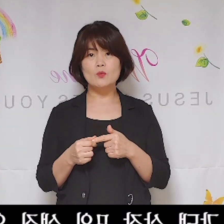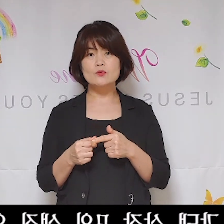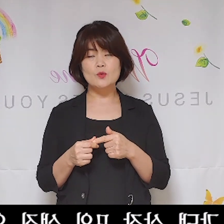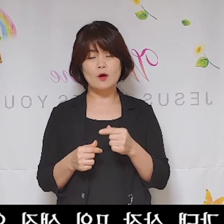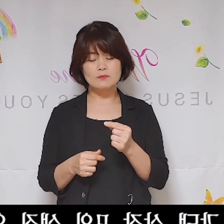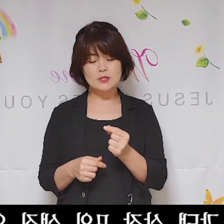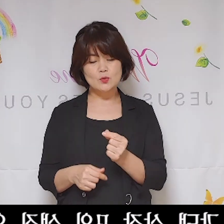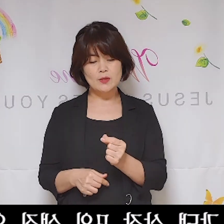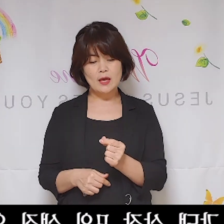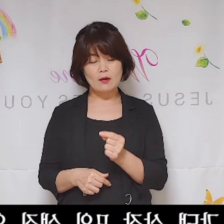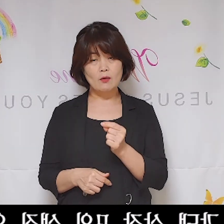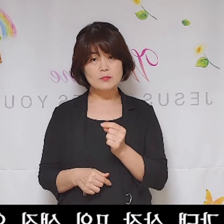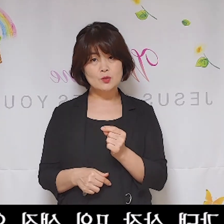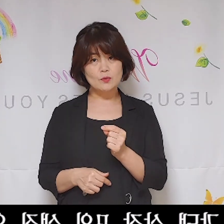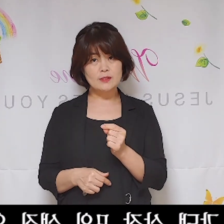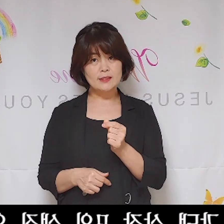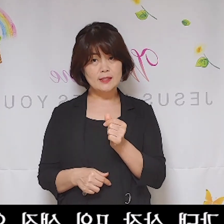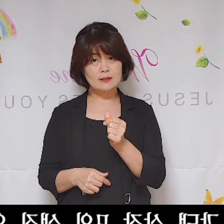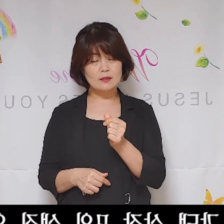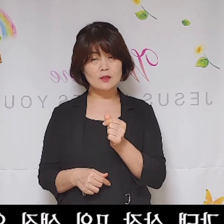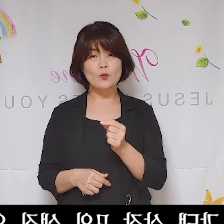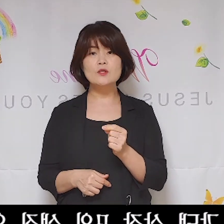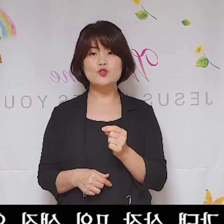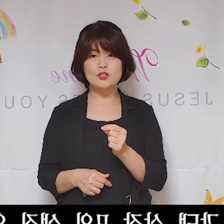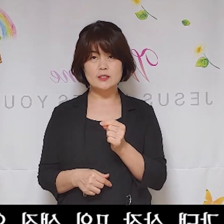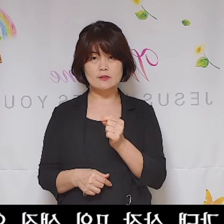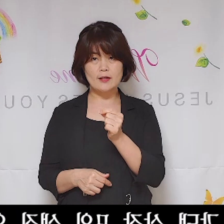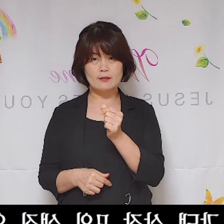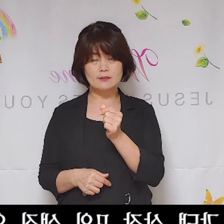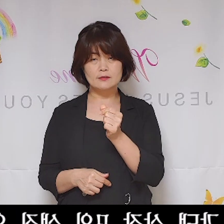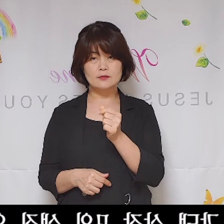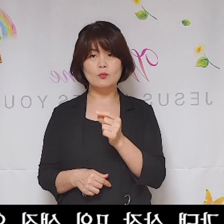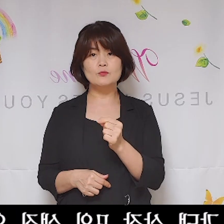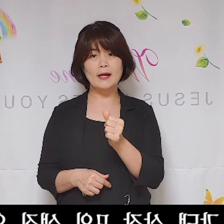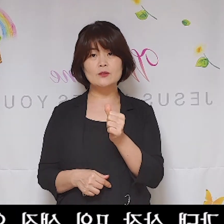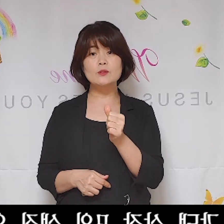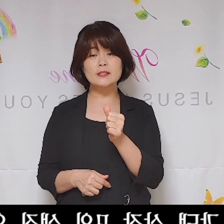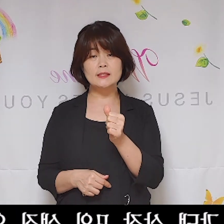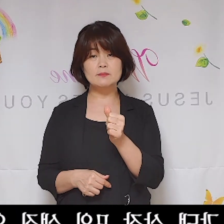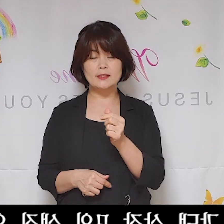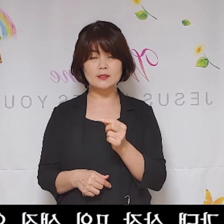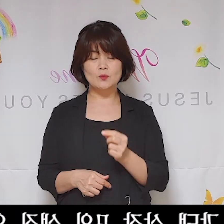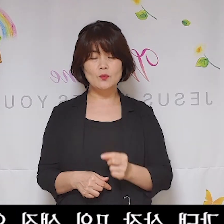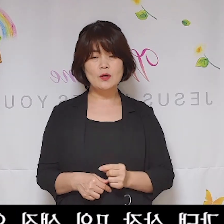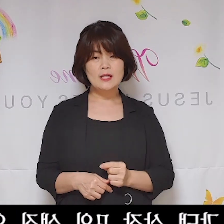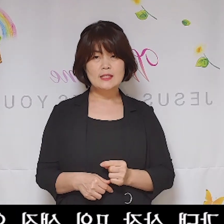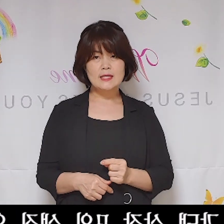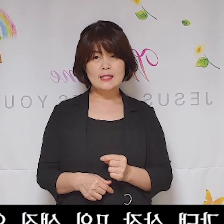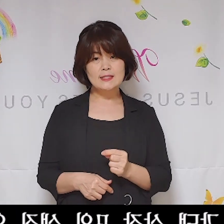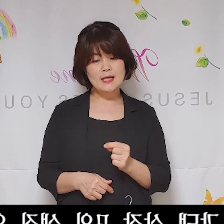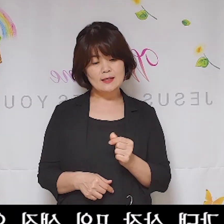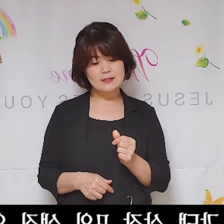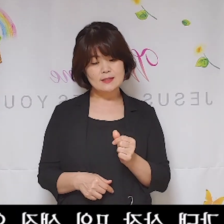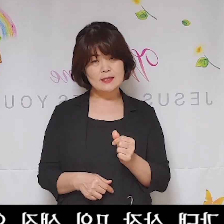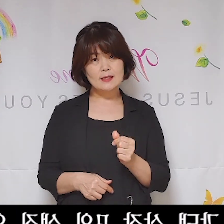오른손 검지손에 엄지손을 틱 이렇게 올려주시는 거예요. 너무 많이 올리시지 마시고 살짝